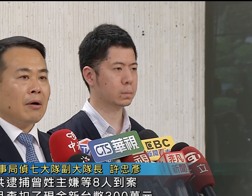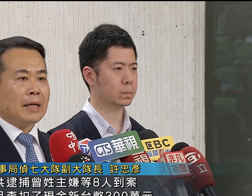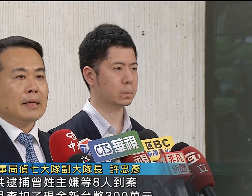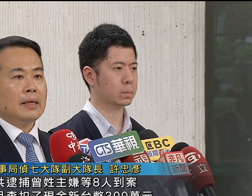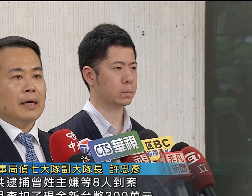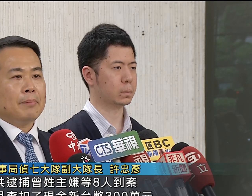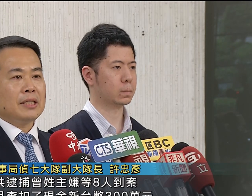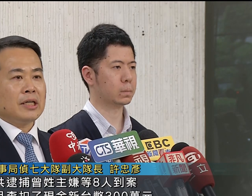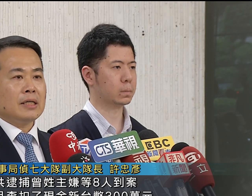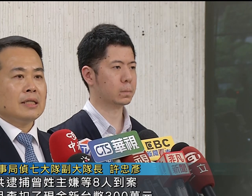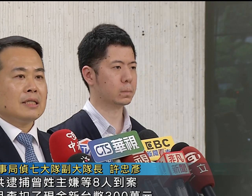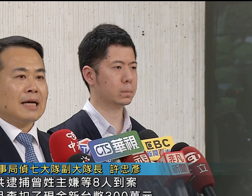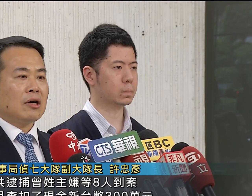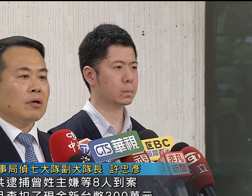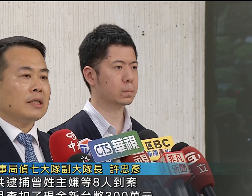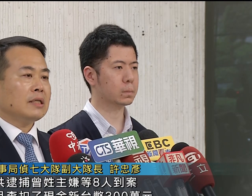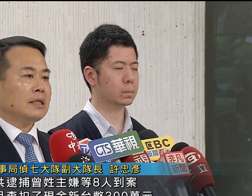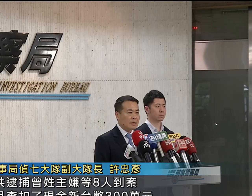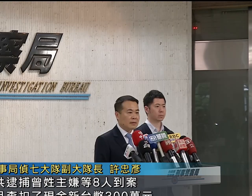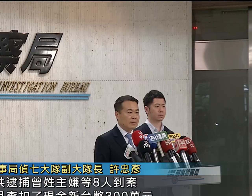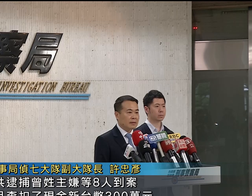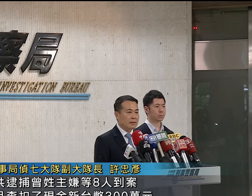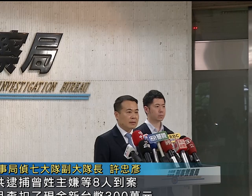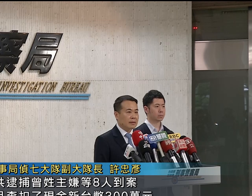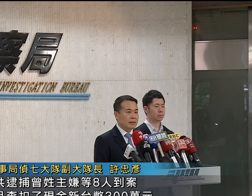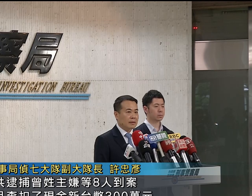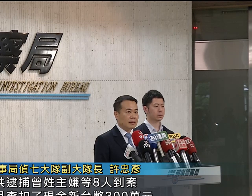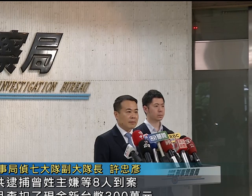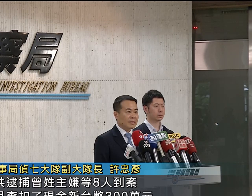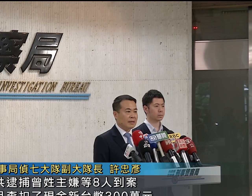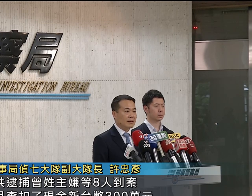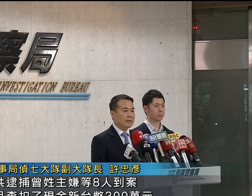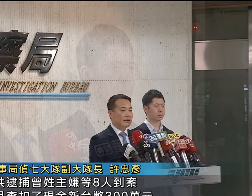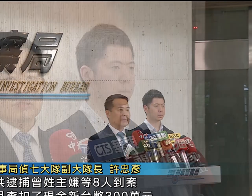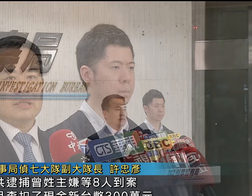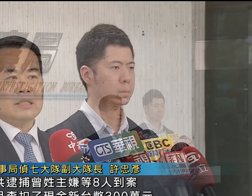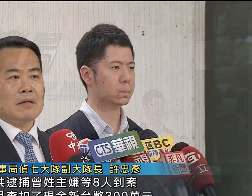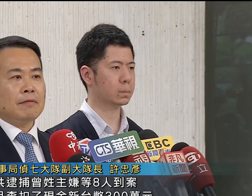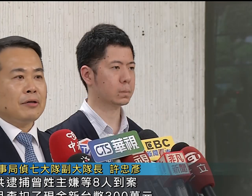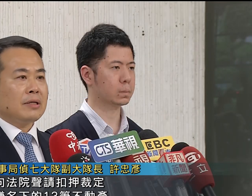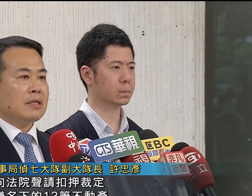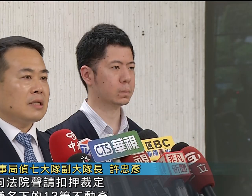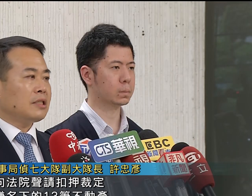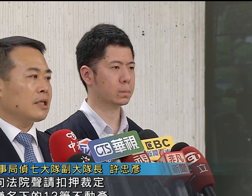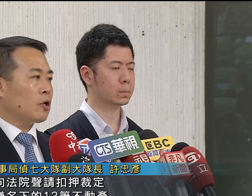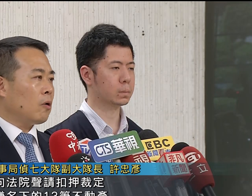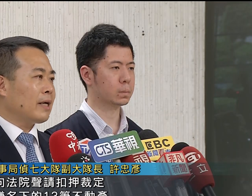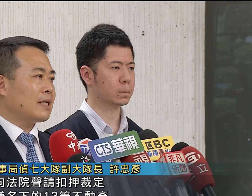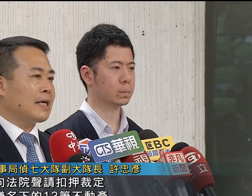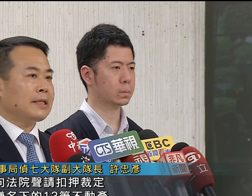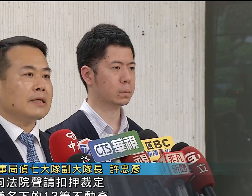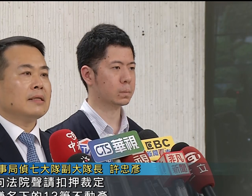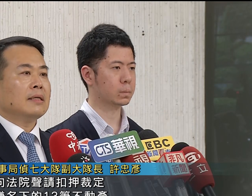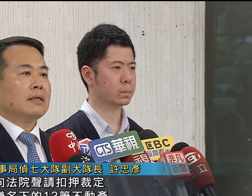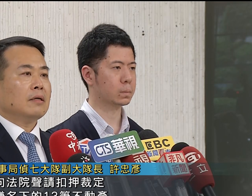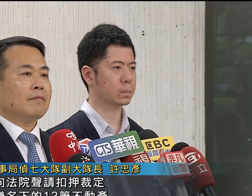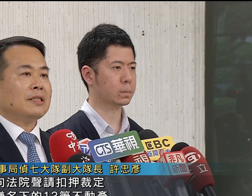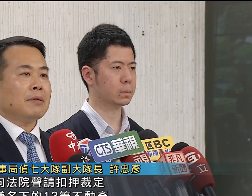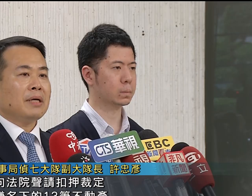案，并且查扣了现金新台币300万元，也向法院申请扣押裁定。范闲名下